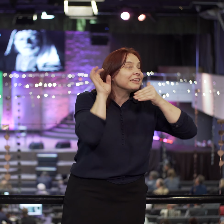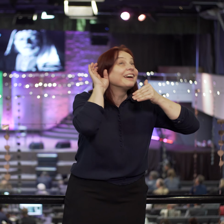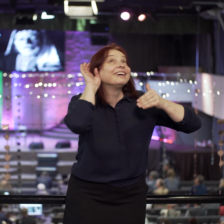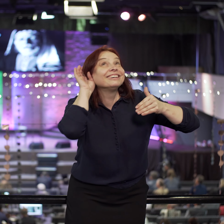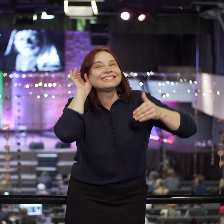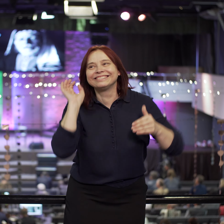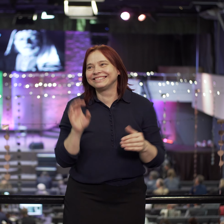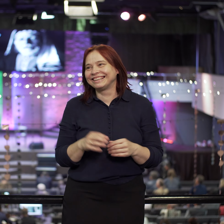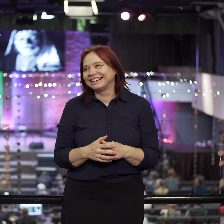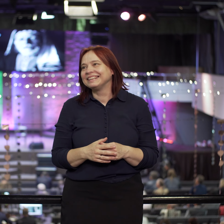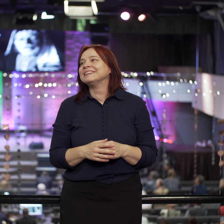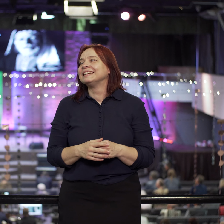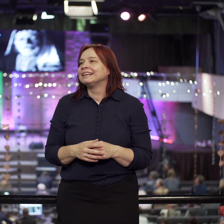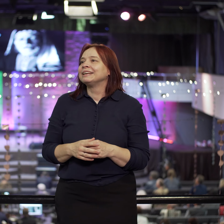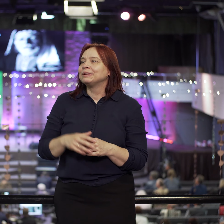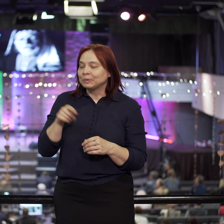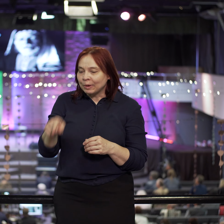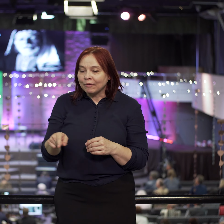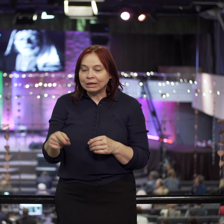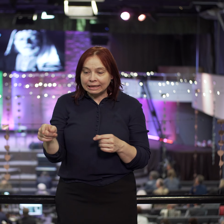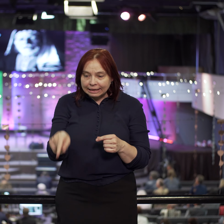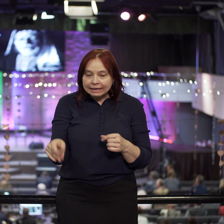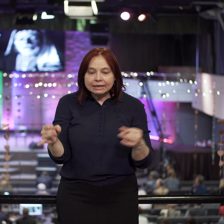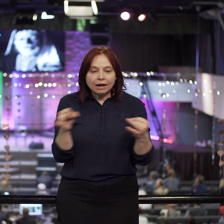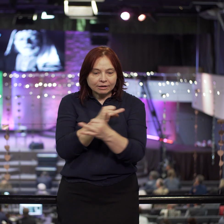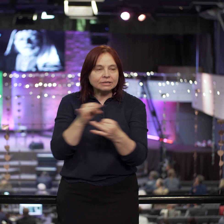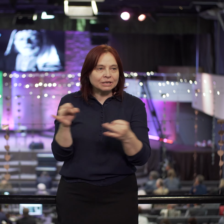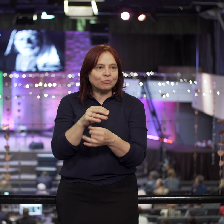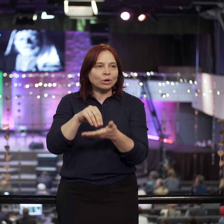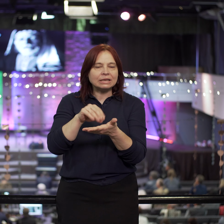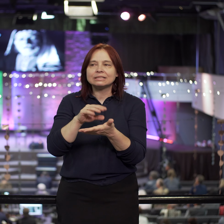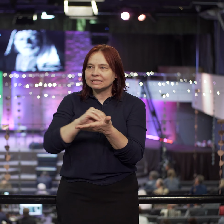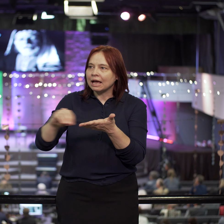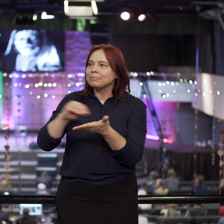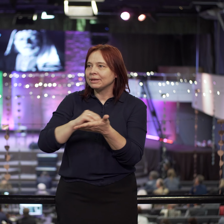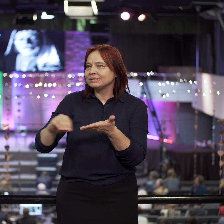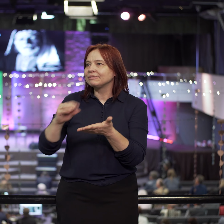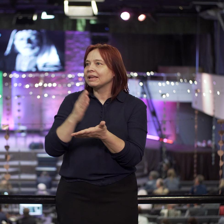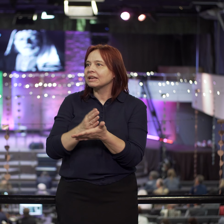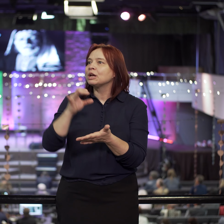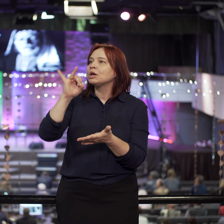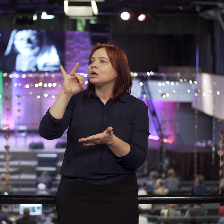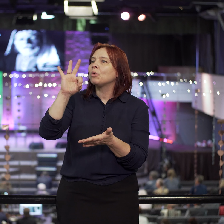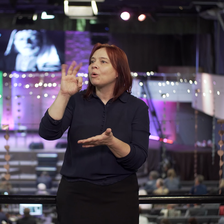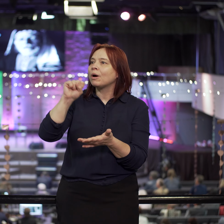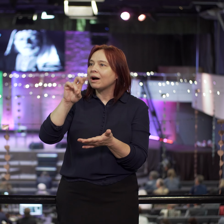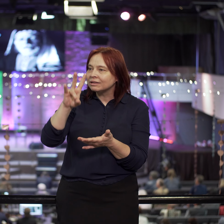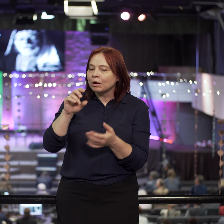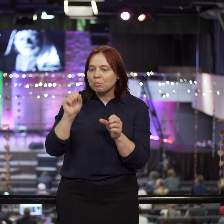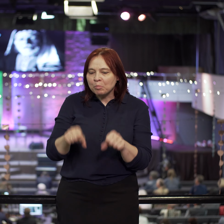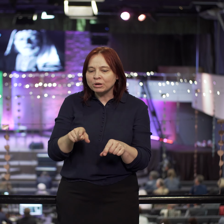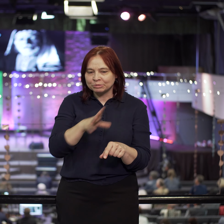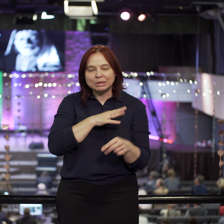Поэтому мы имеем практически дословно запись этого разговора. Видимо, Иоанн, который был свидетелем